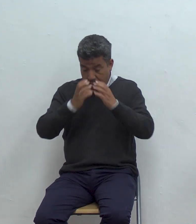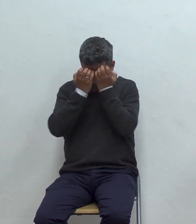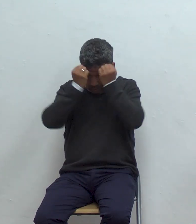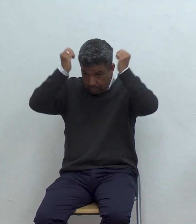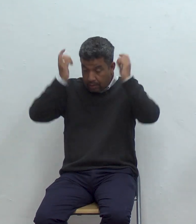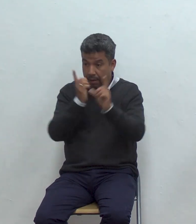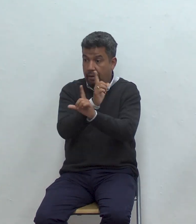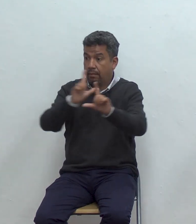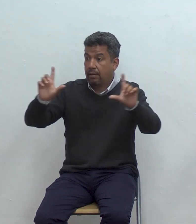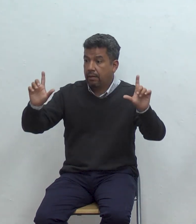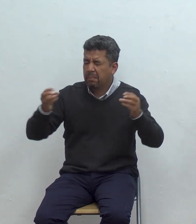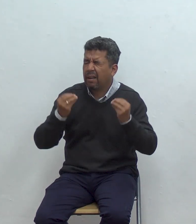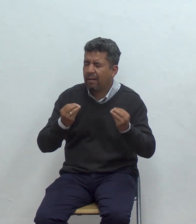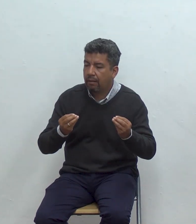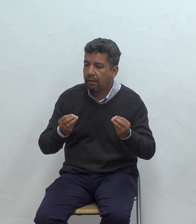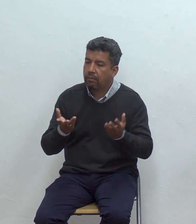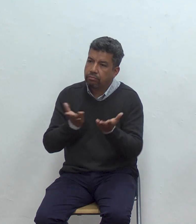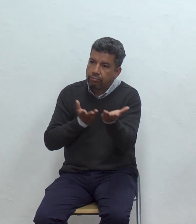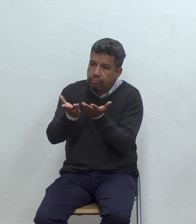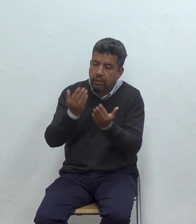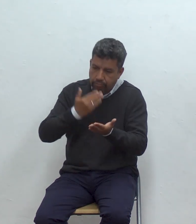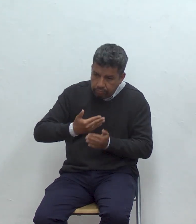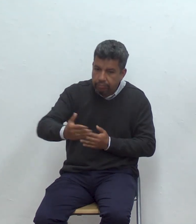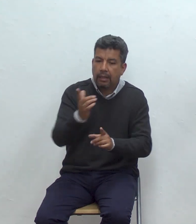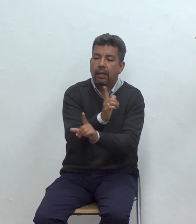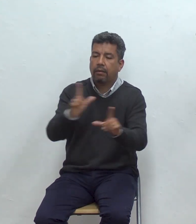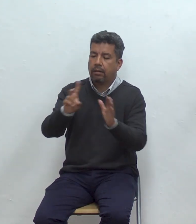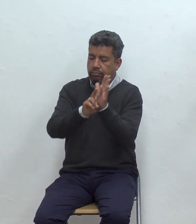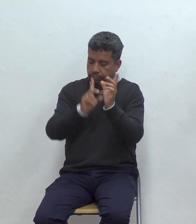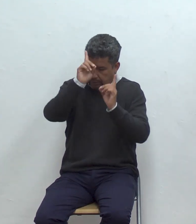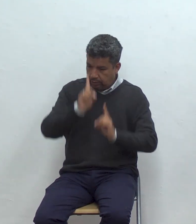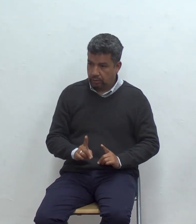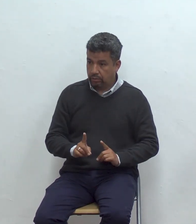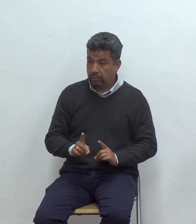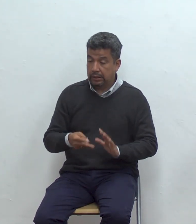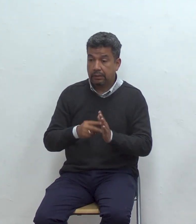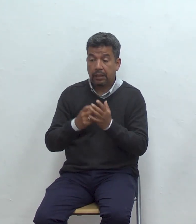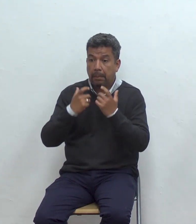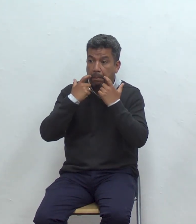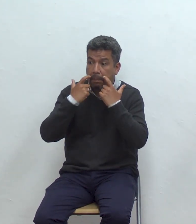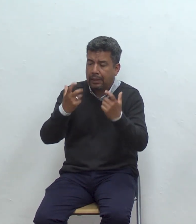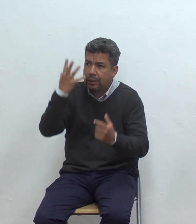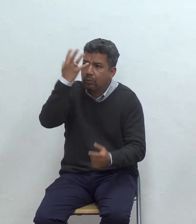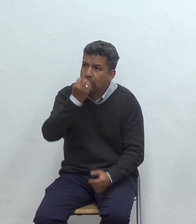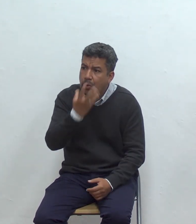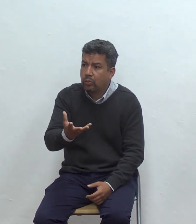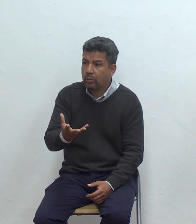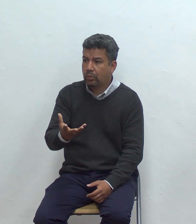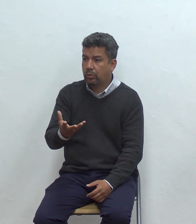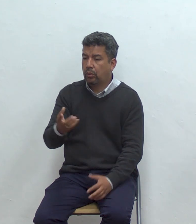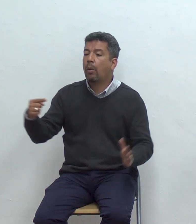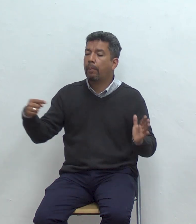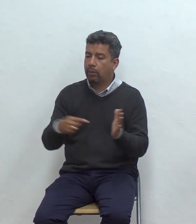sido librados. ¿Para qué? Para servir ahora en libertad y voluntariamente. Eso es demasiado hermoso.